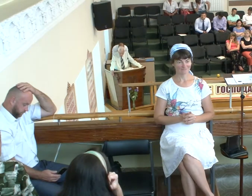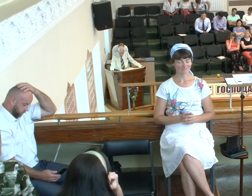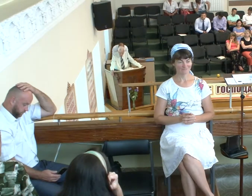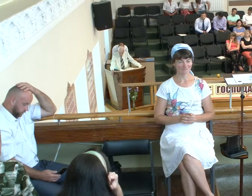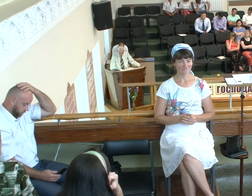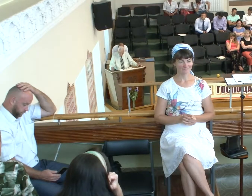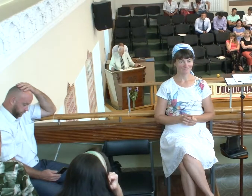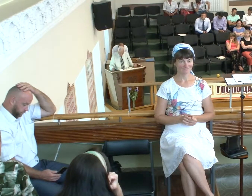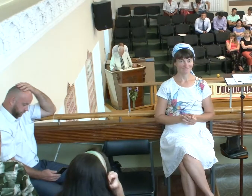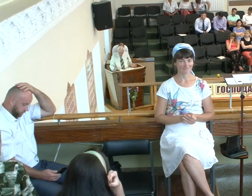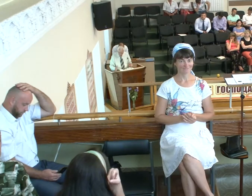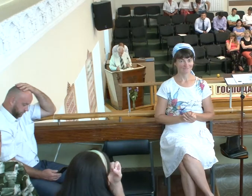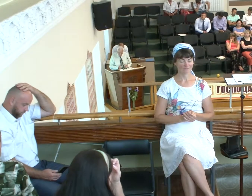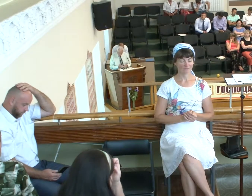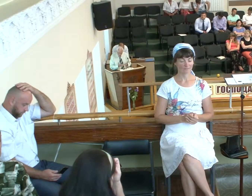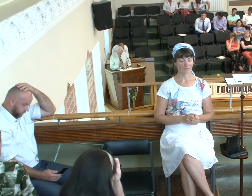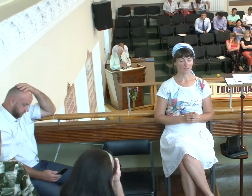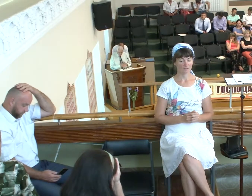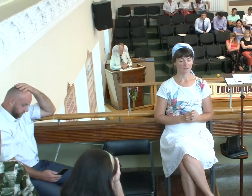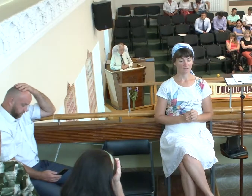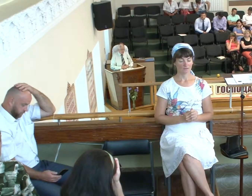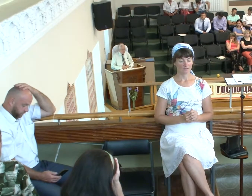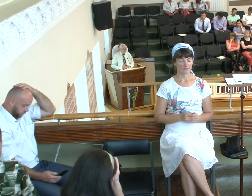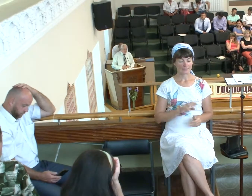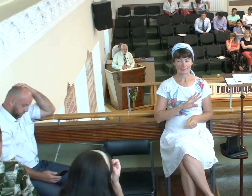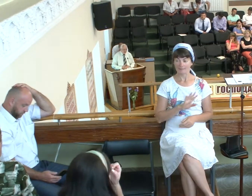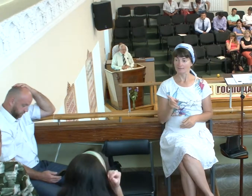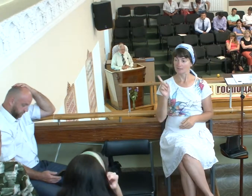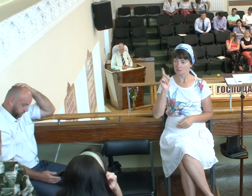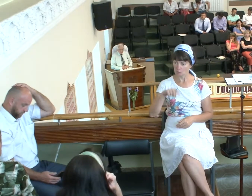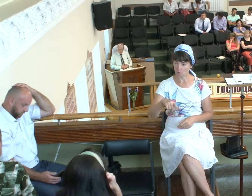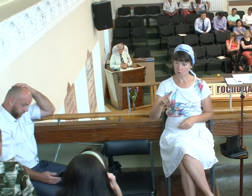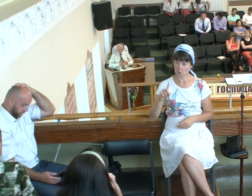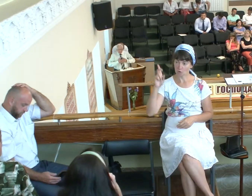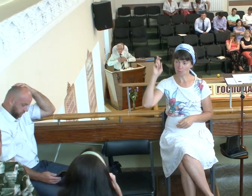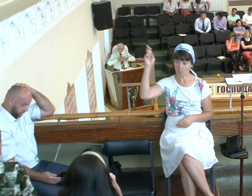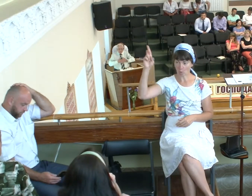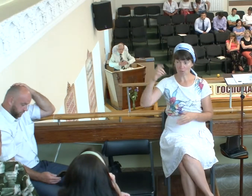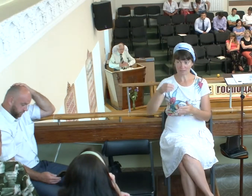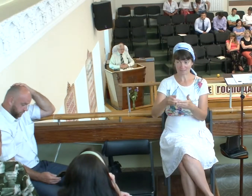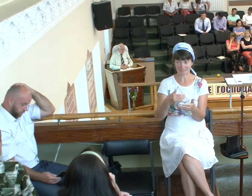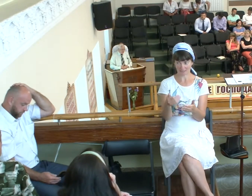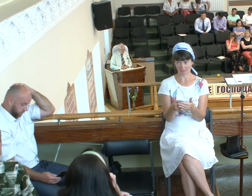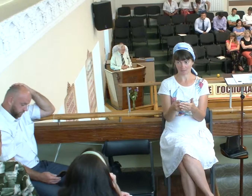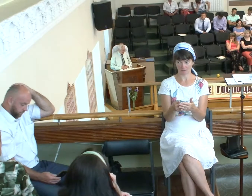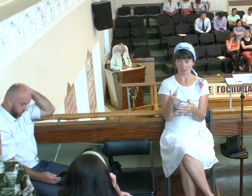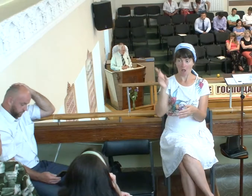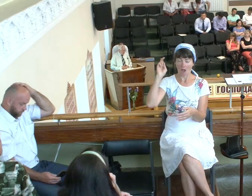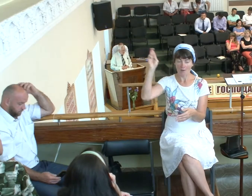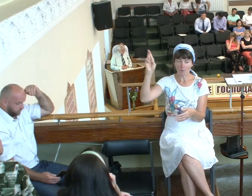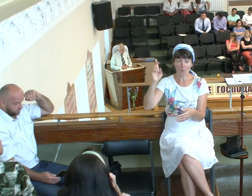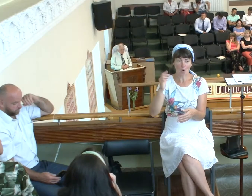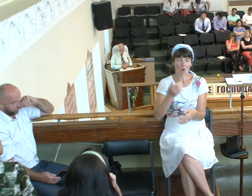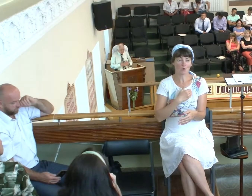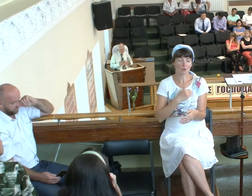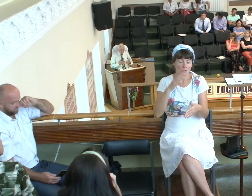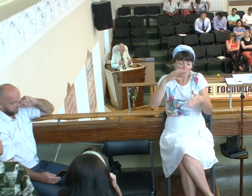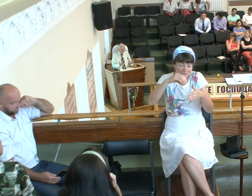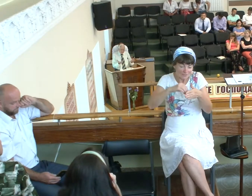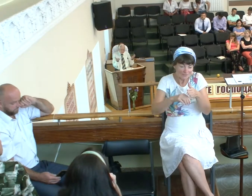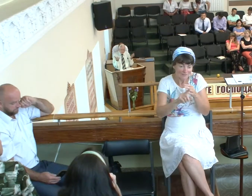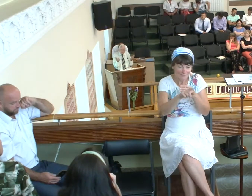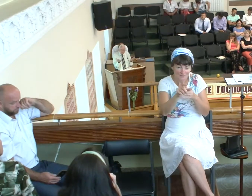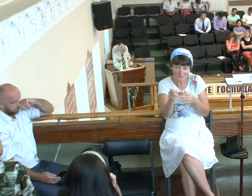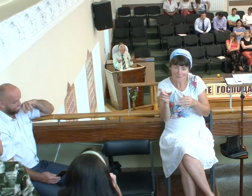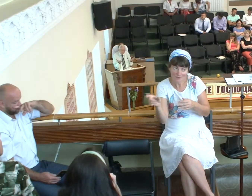жизни. Вот это вера. И есть то, что Бог ценит, и чего Бог хочет в нас. Если